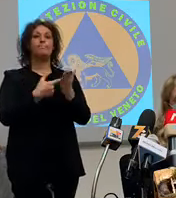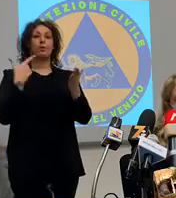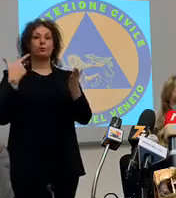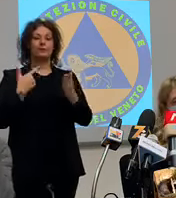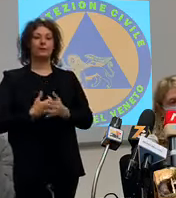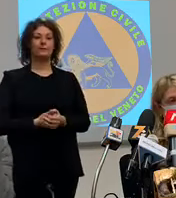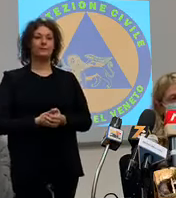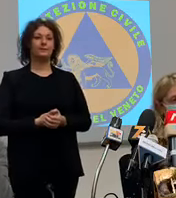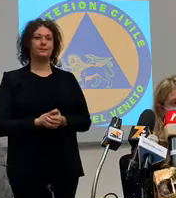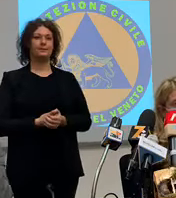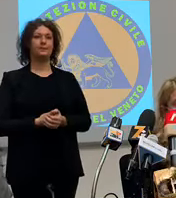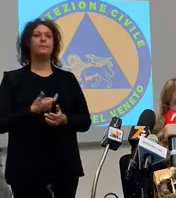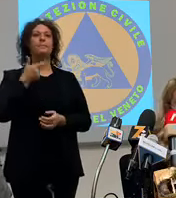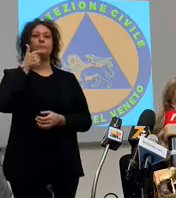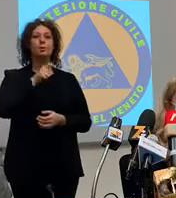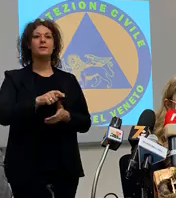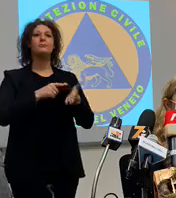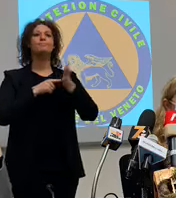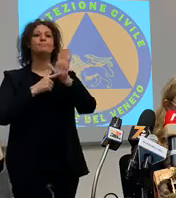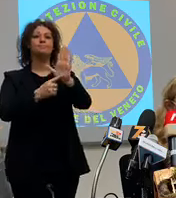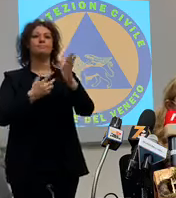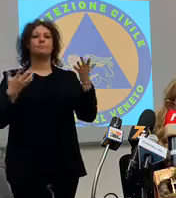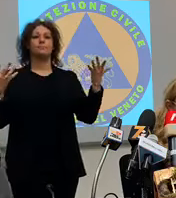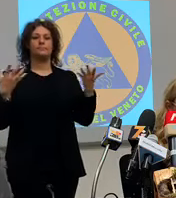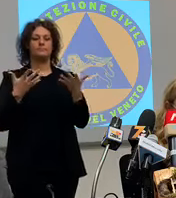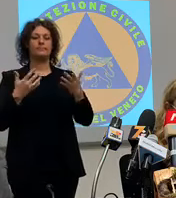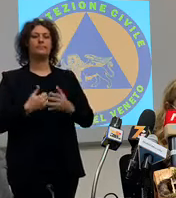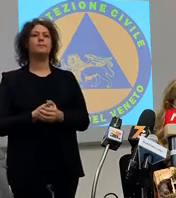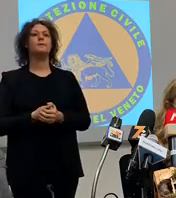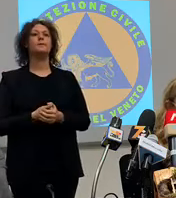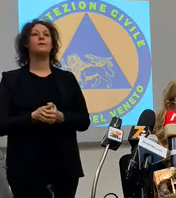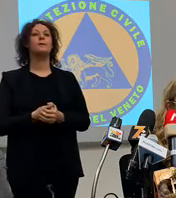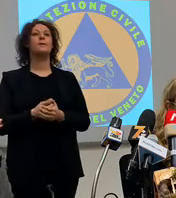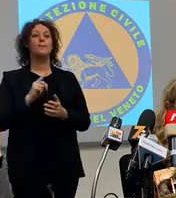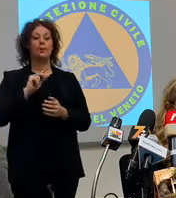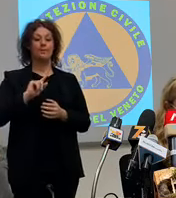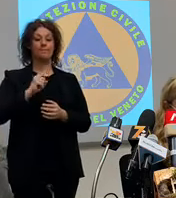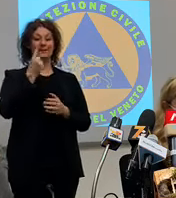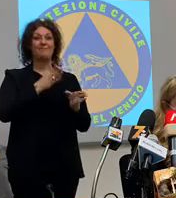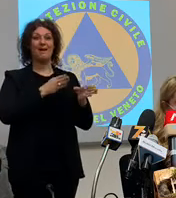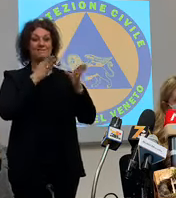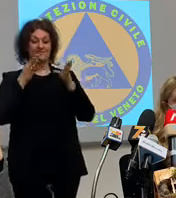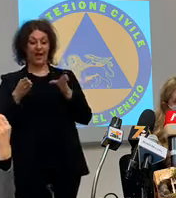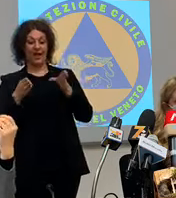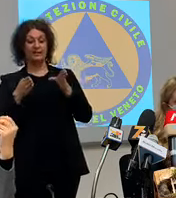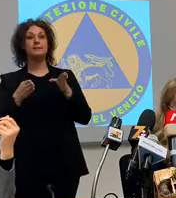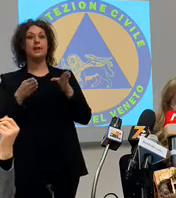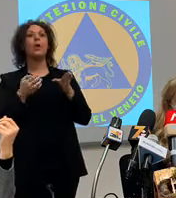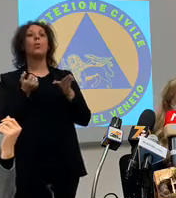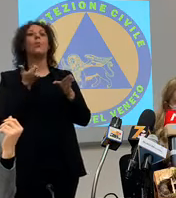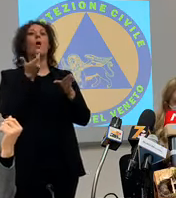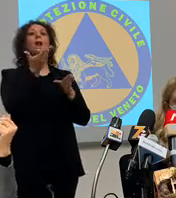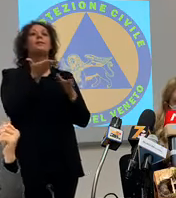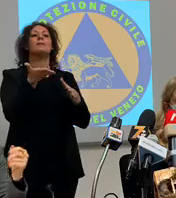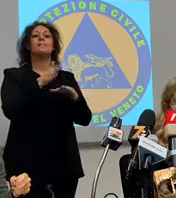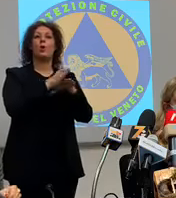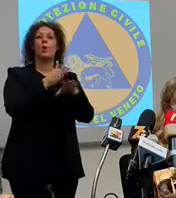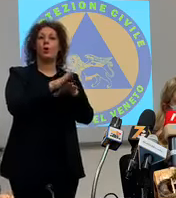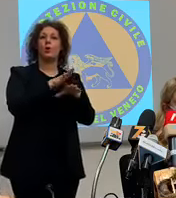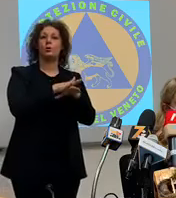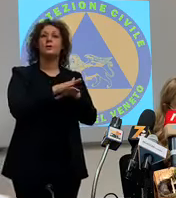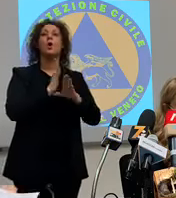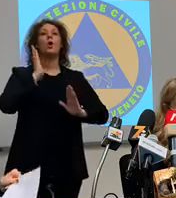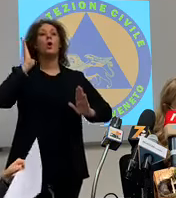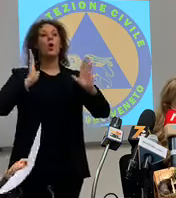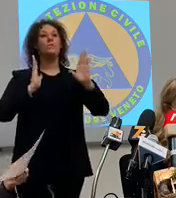stata la mortalità in eccesso che abbiamo riscontrato nella fase 1 rispetto a quella che stiamo Ris